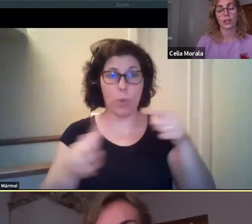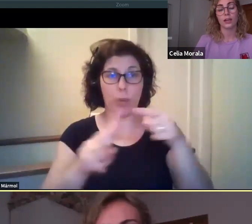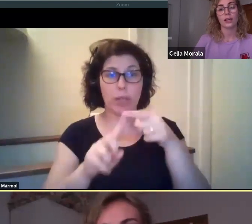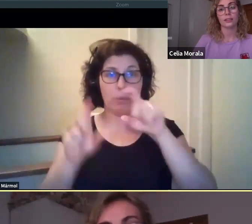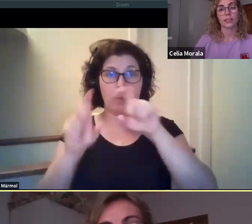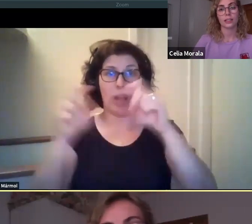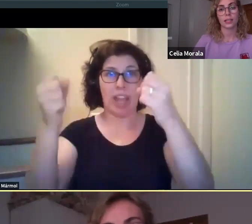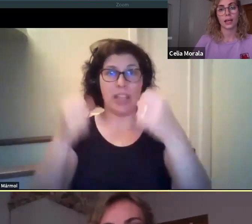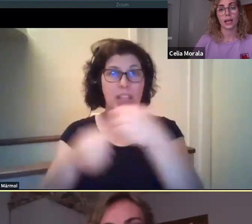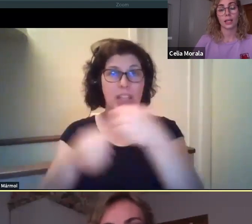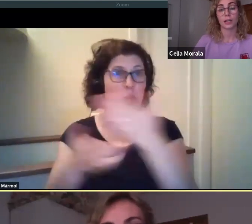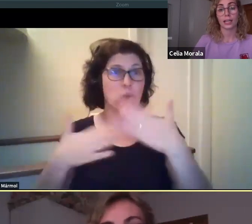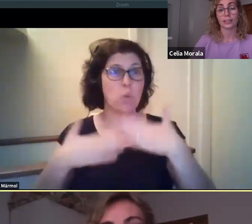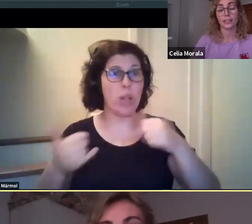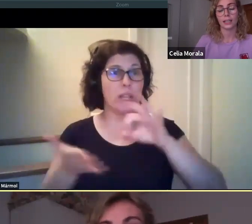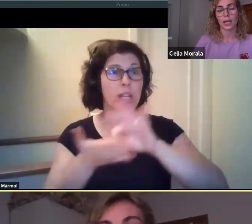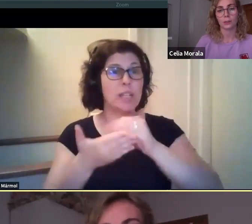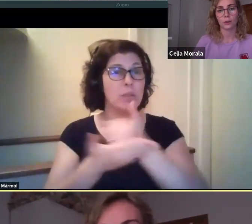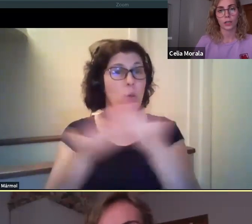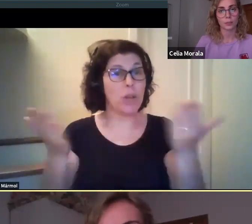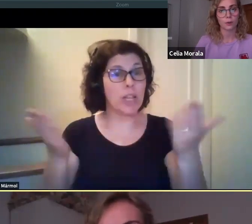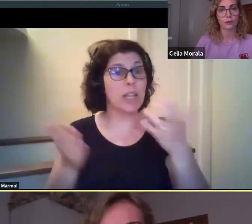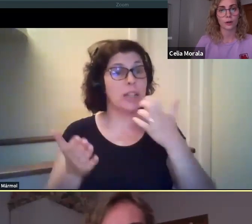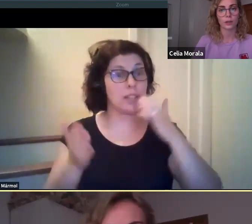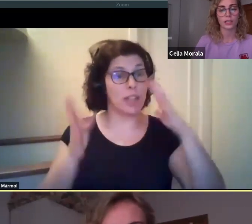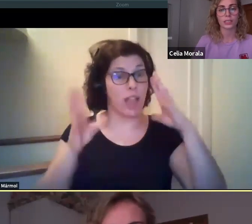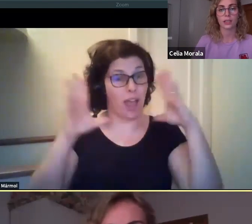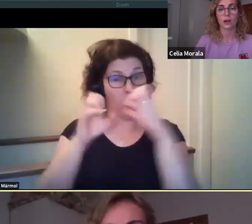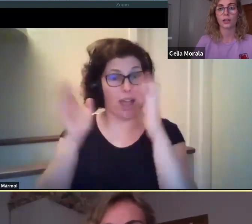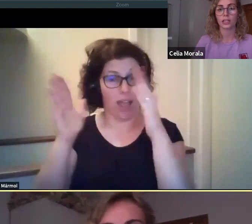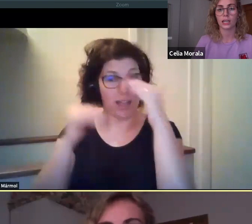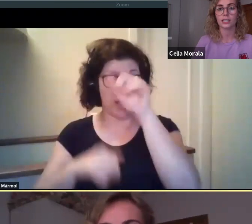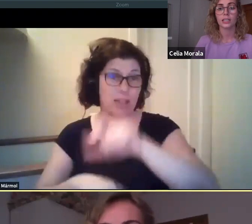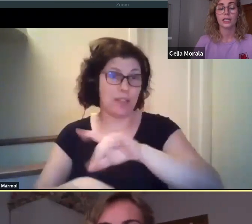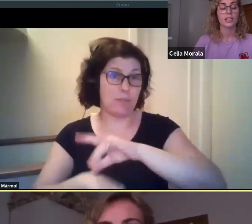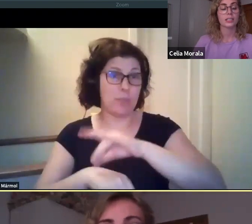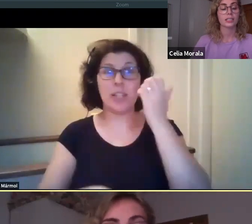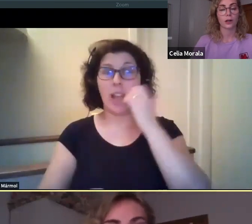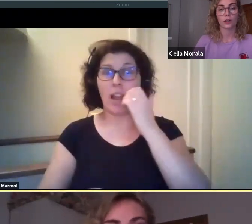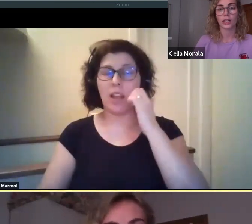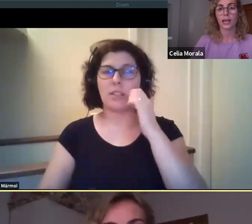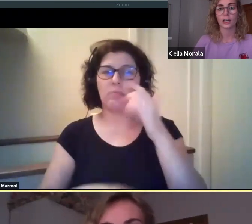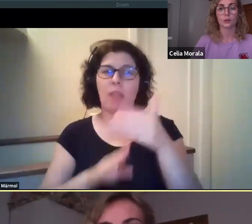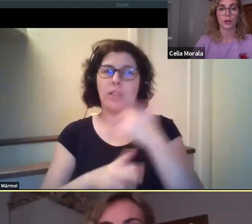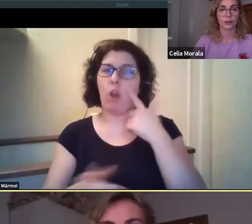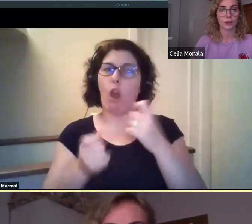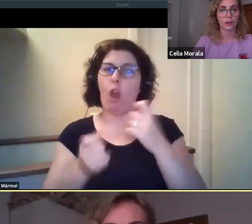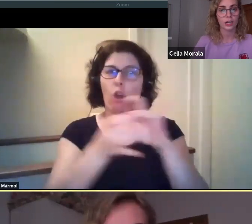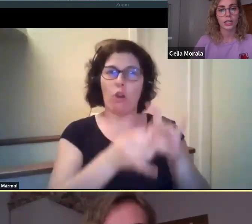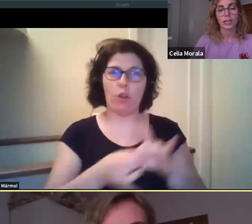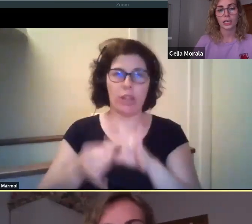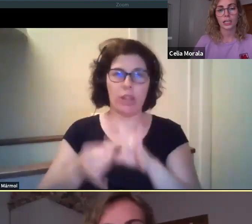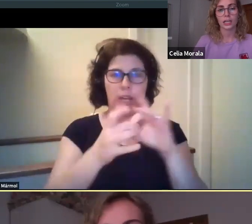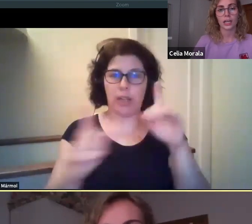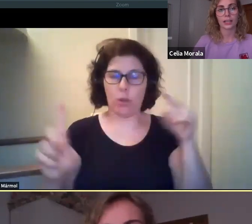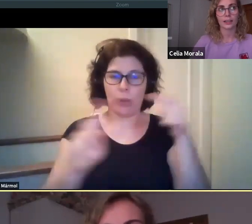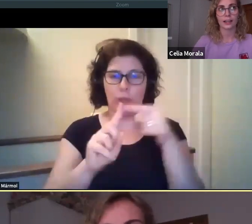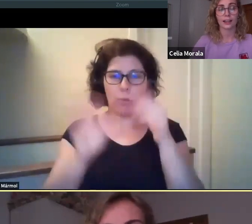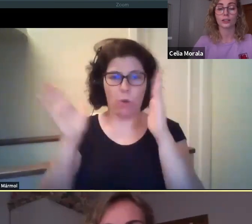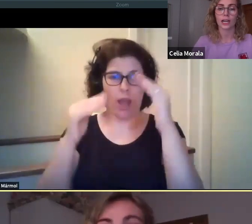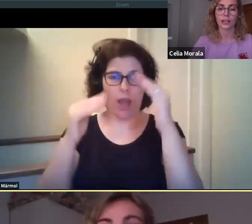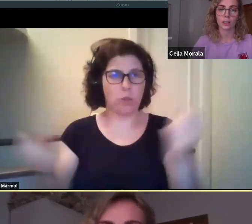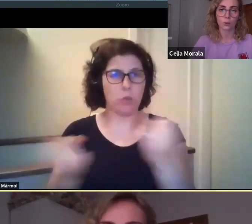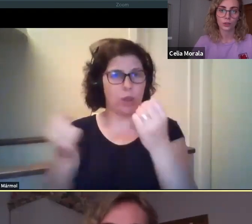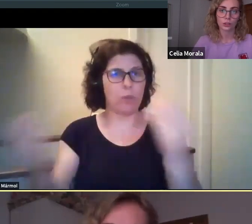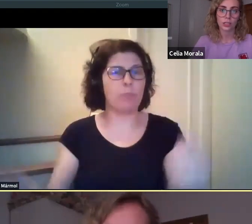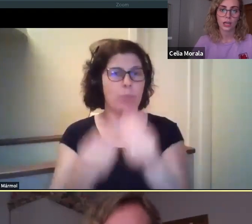servicios que atienden a las patologías poco frecuentes estén coordinadas y se mejore la actuación y el